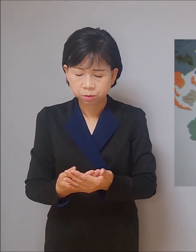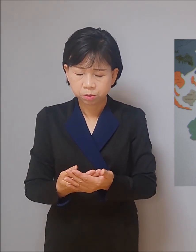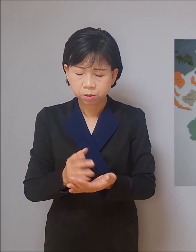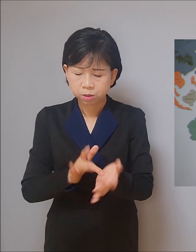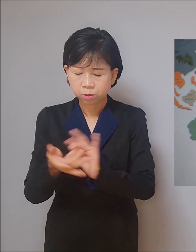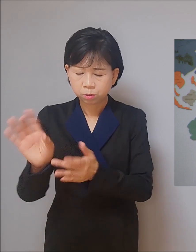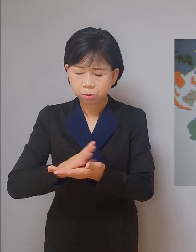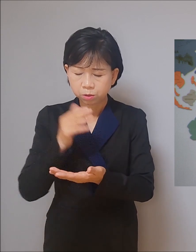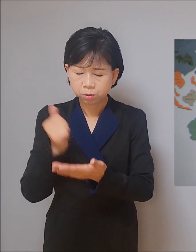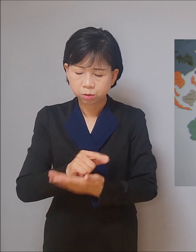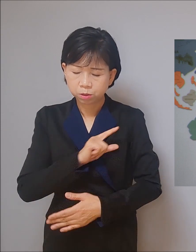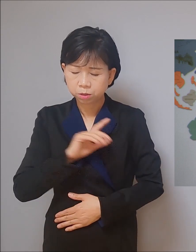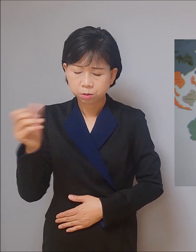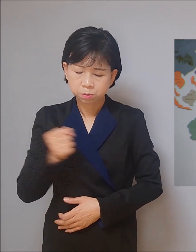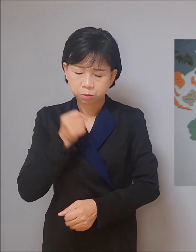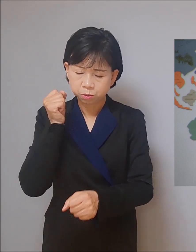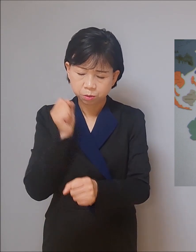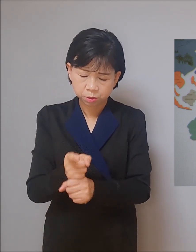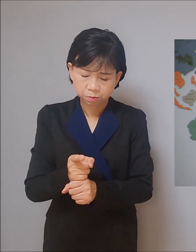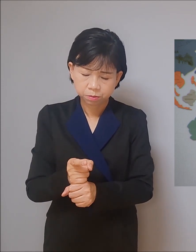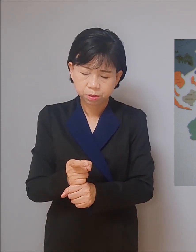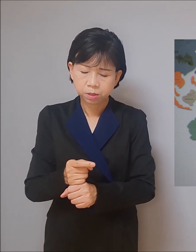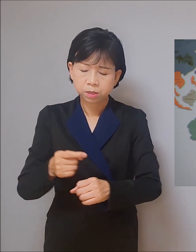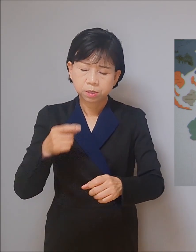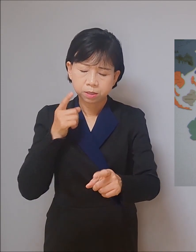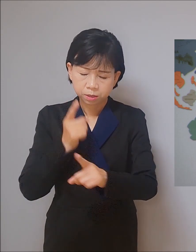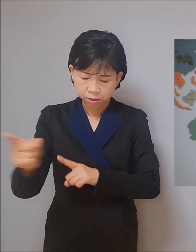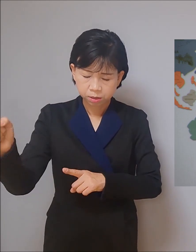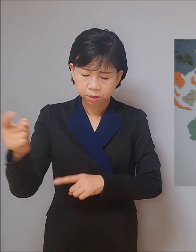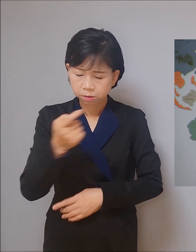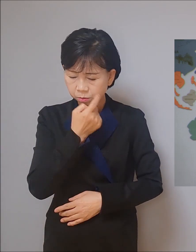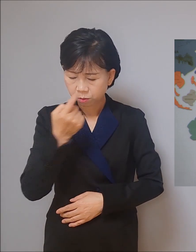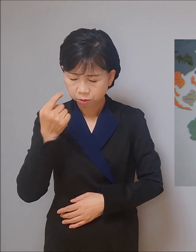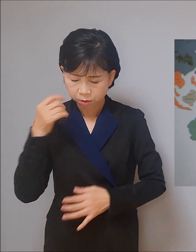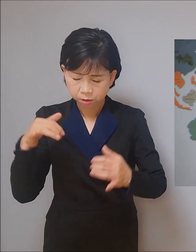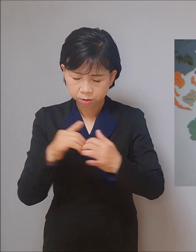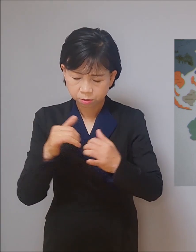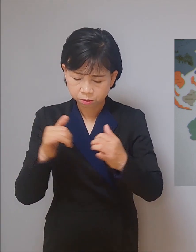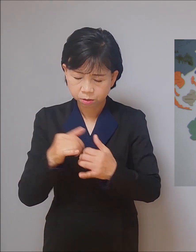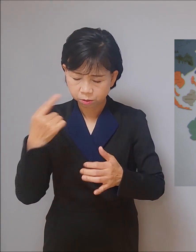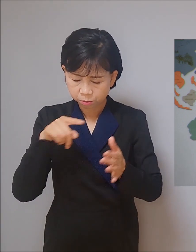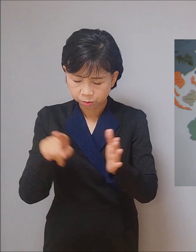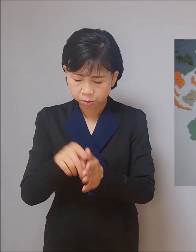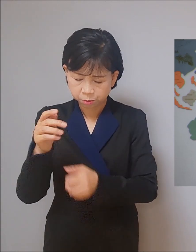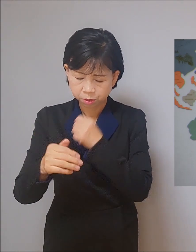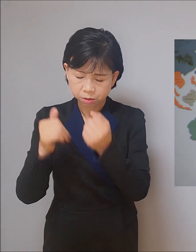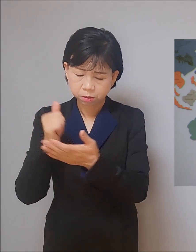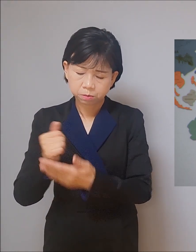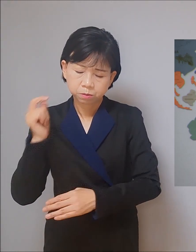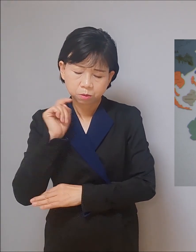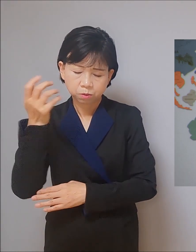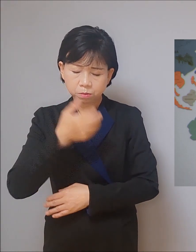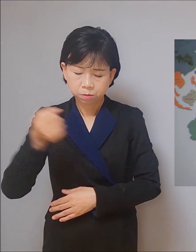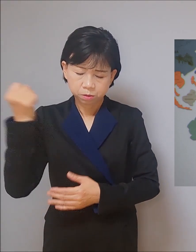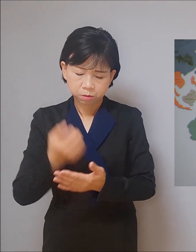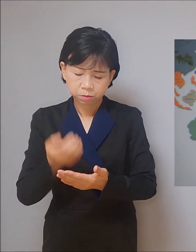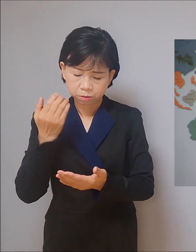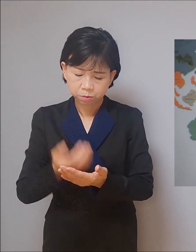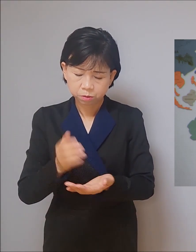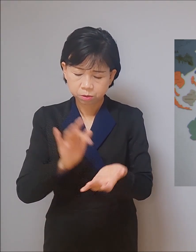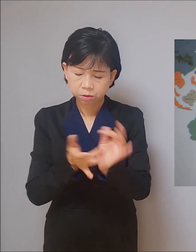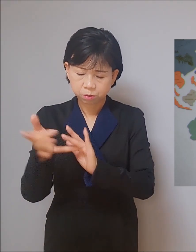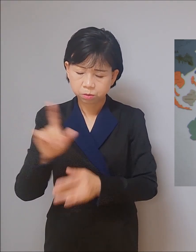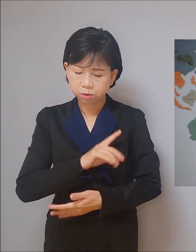그리스도의 이름으로 이미 승리가 보장된 전쟁인 줄 믿습니다. 하나님 영광받아 주시옵소서.